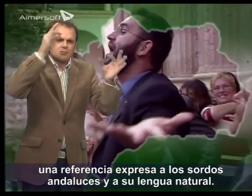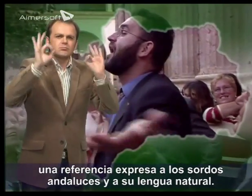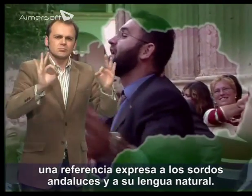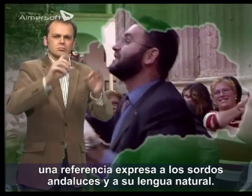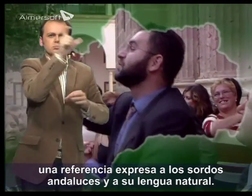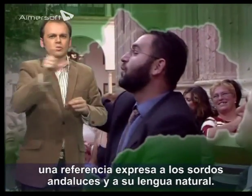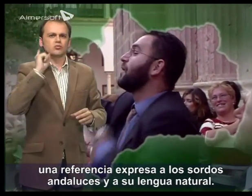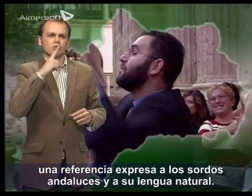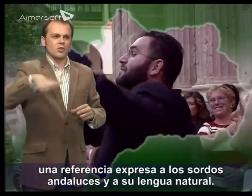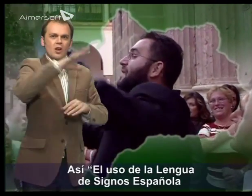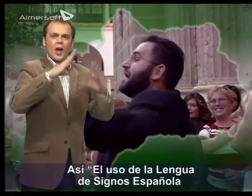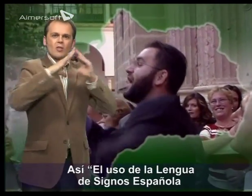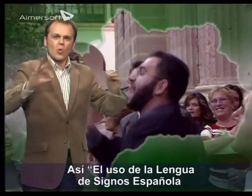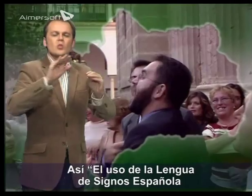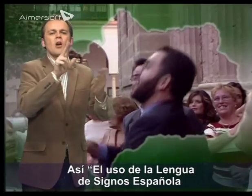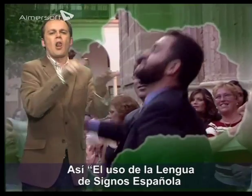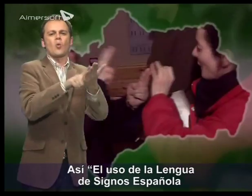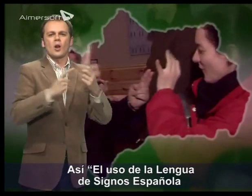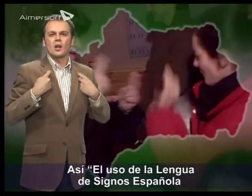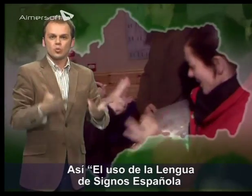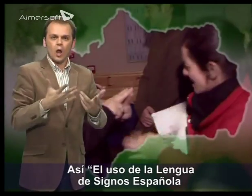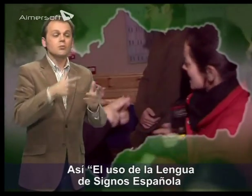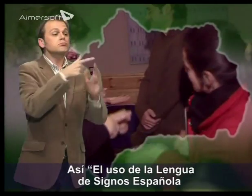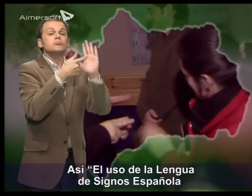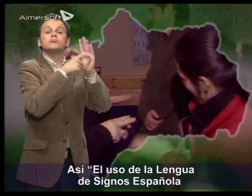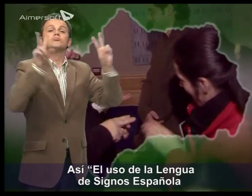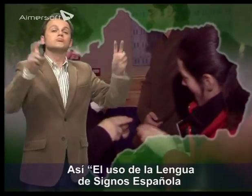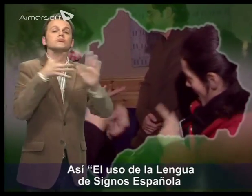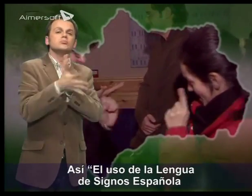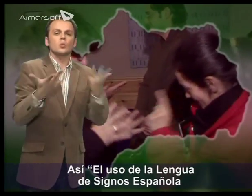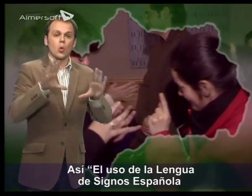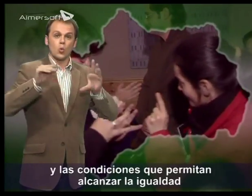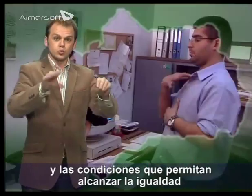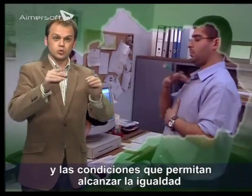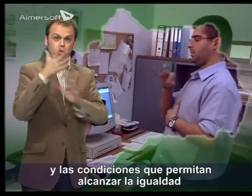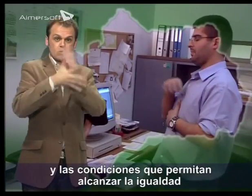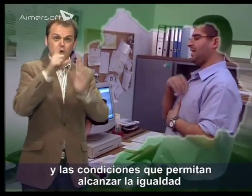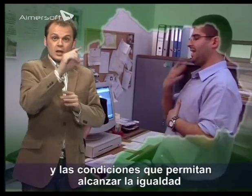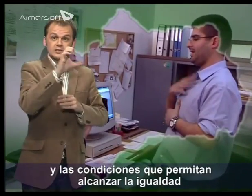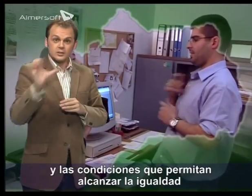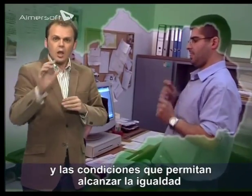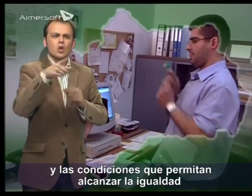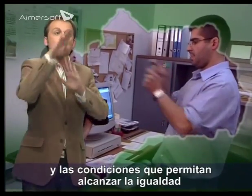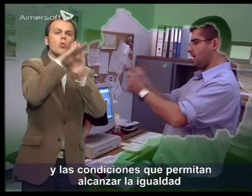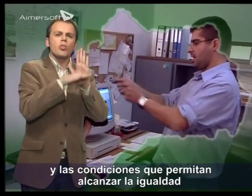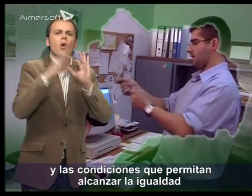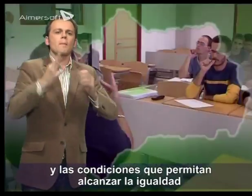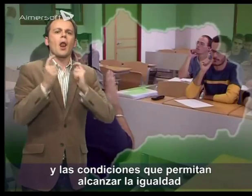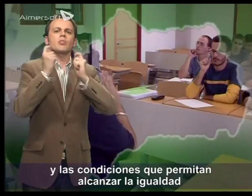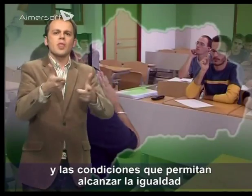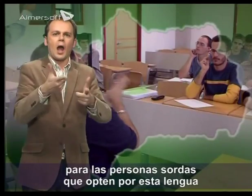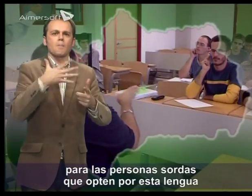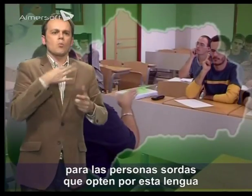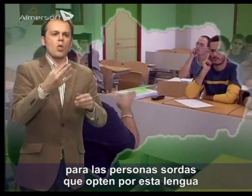a su lengua natural. Así, el uso de la lengua de signos española y las condiciones que permitan alcanzar la